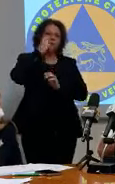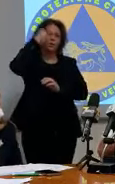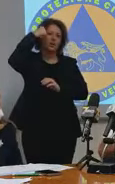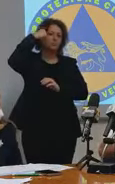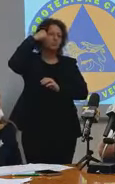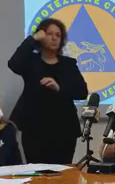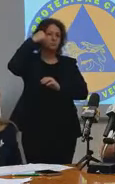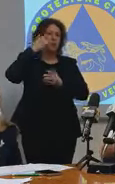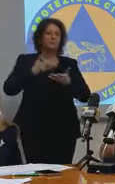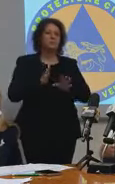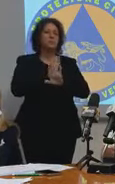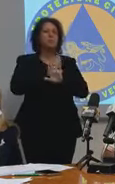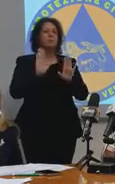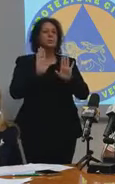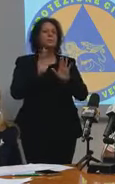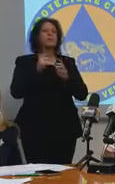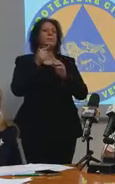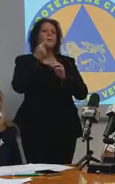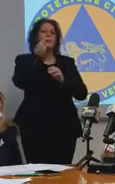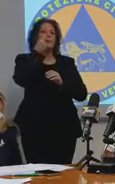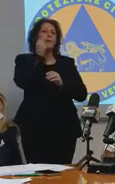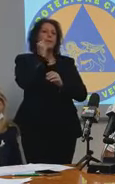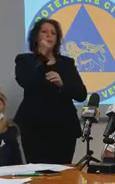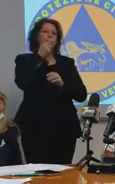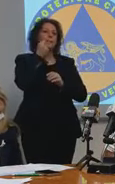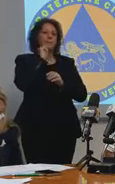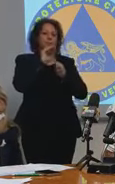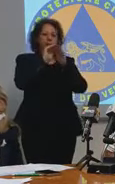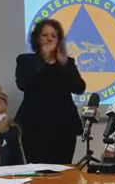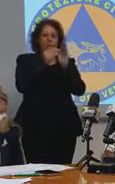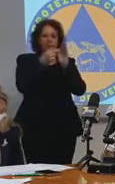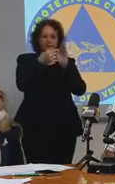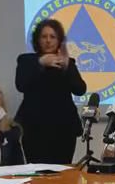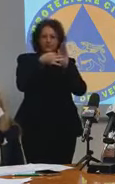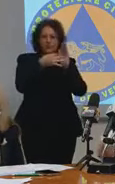nell'anticamera della cantina, cioè Sì. nella parte del naso che comunque è facilmente esplorabile e non dà dolori.